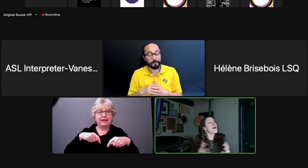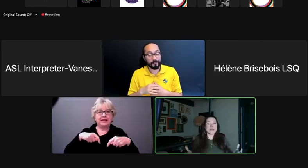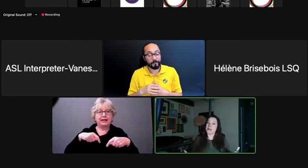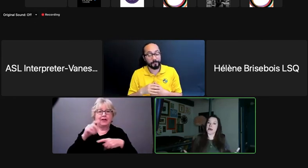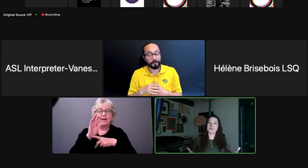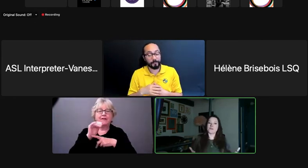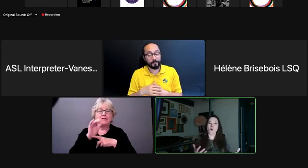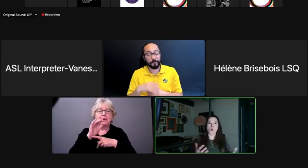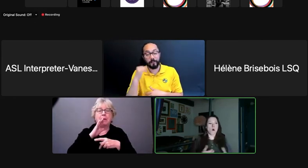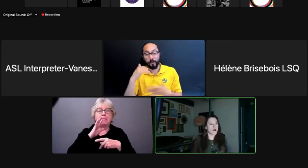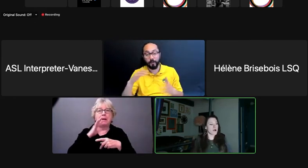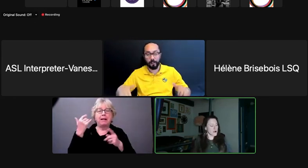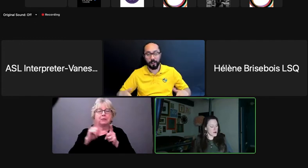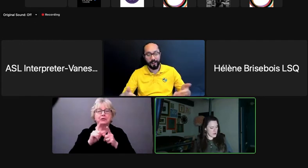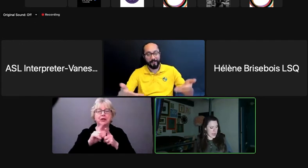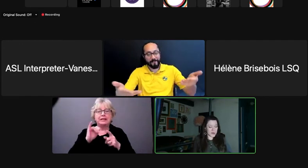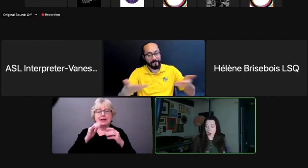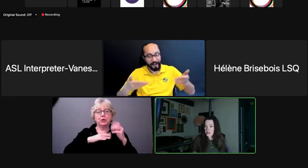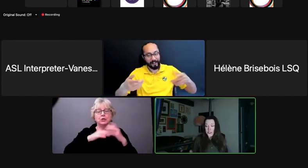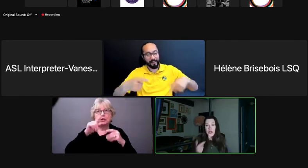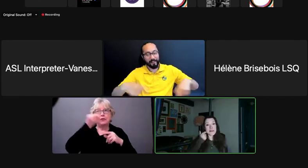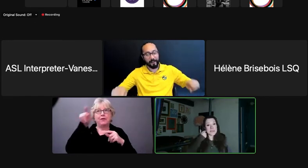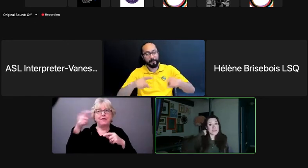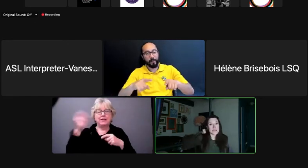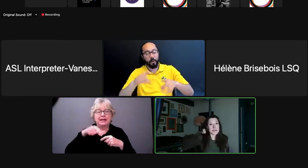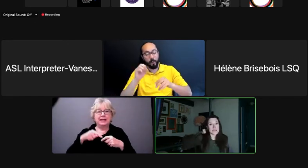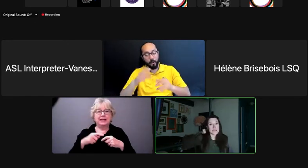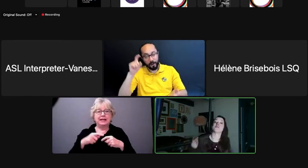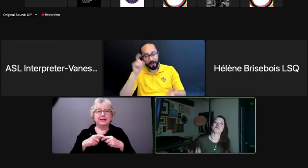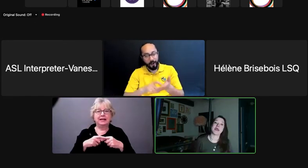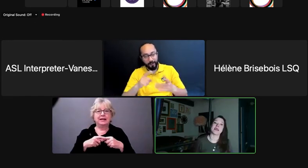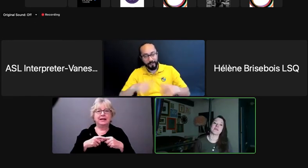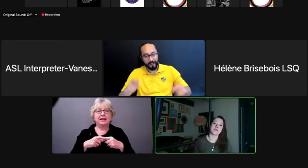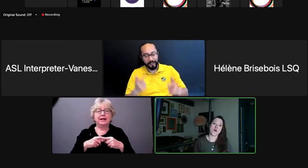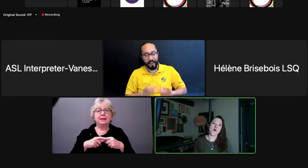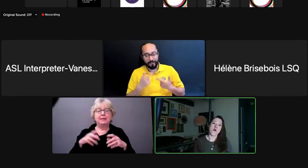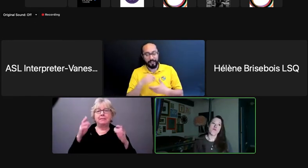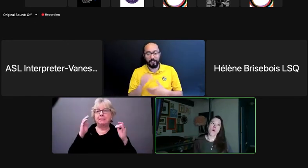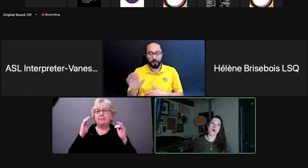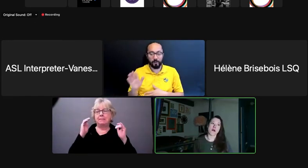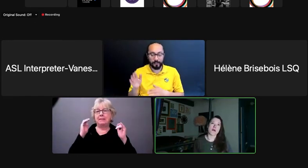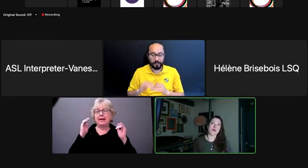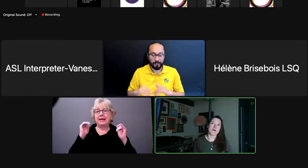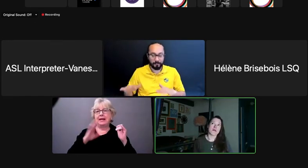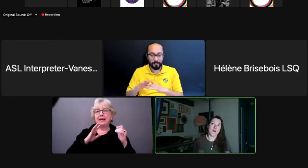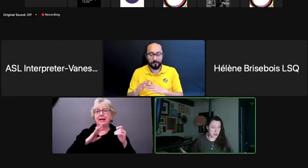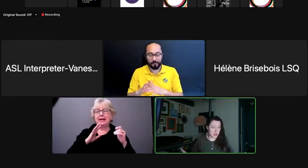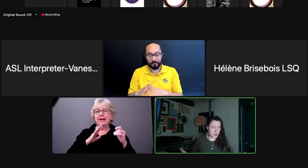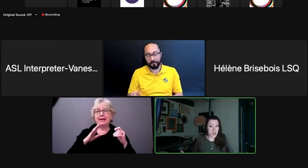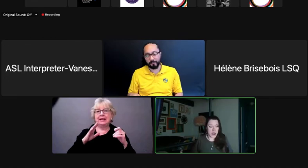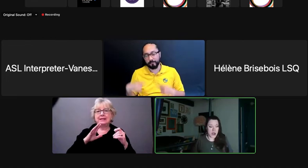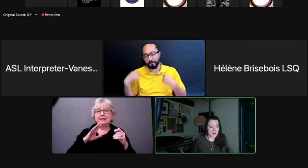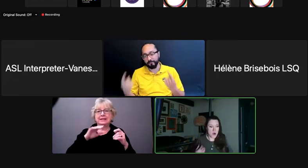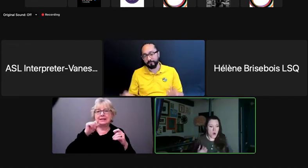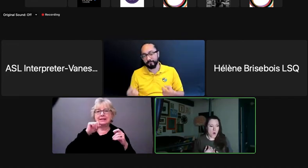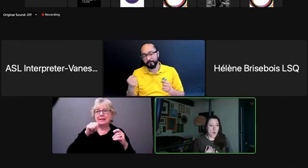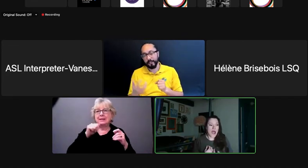américain mais en même temps ce qu'on constate c'est que pas tous les gens n'ont été